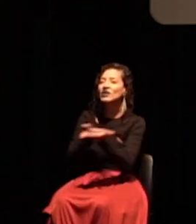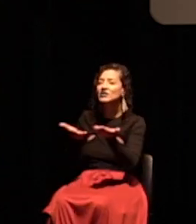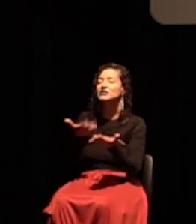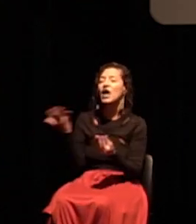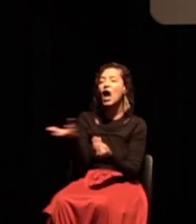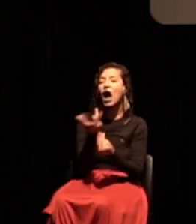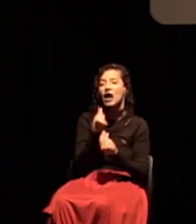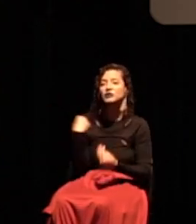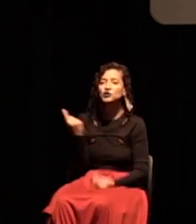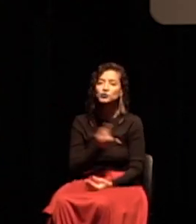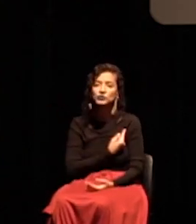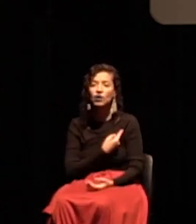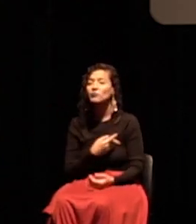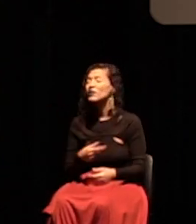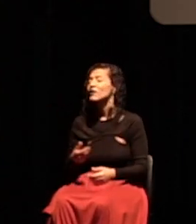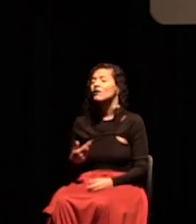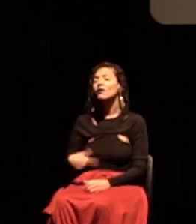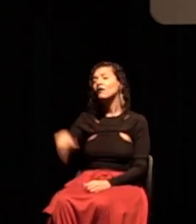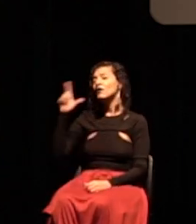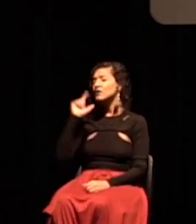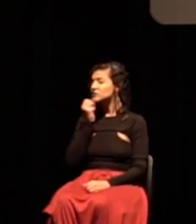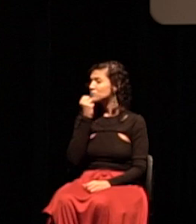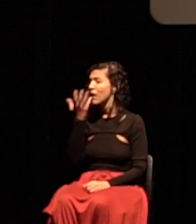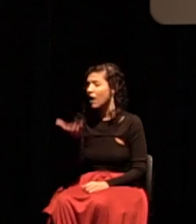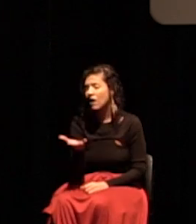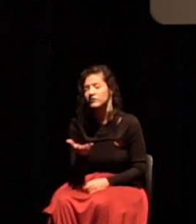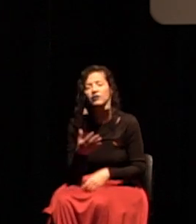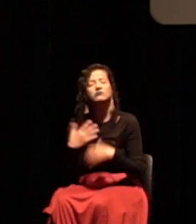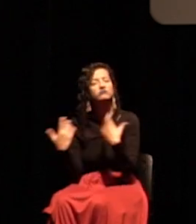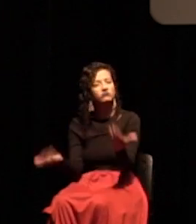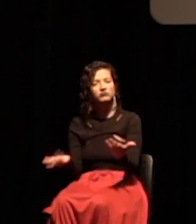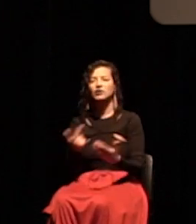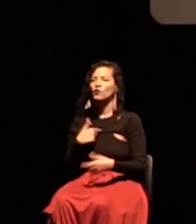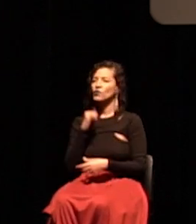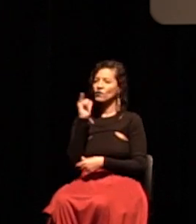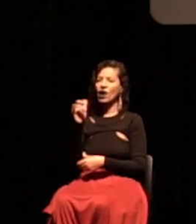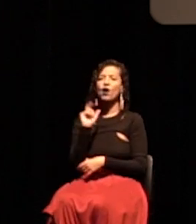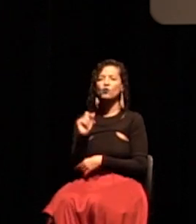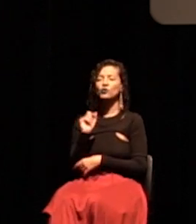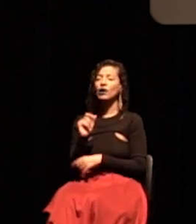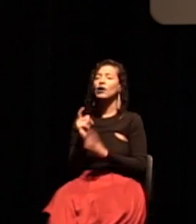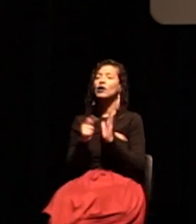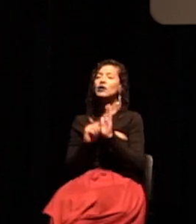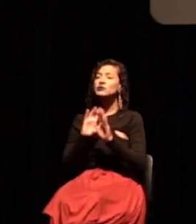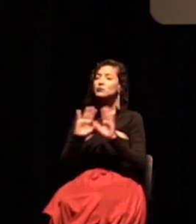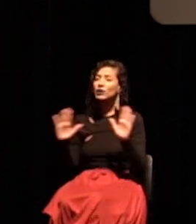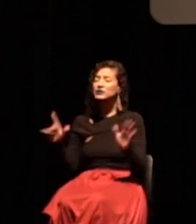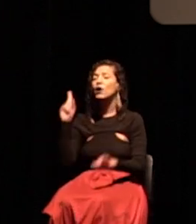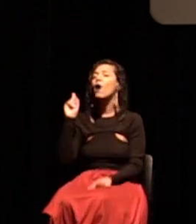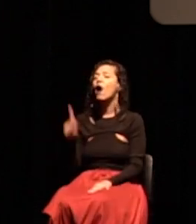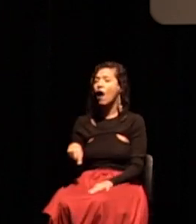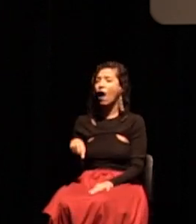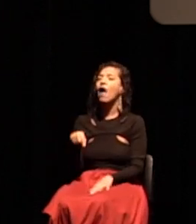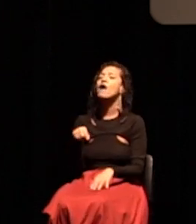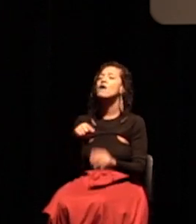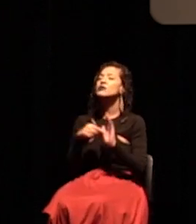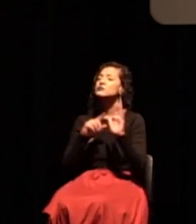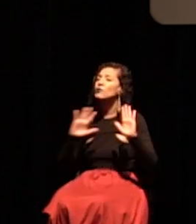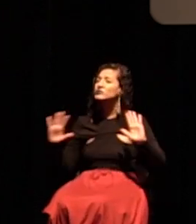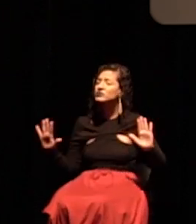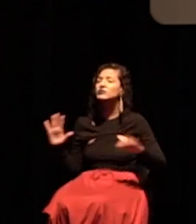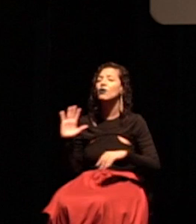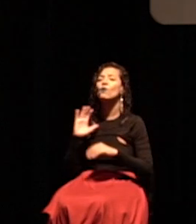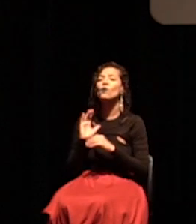E, antes de qualquer palavra, eu só posso dizer que esta exposição ela é uma exposição